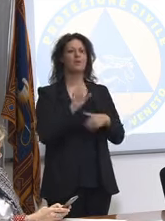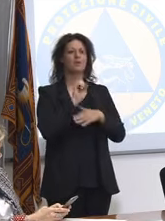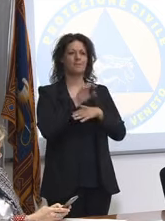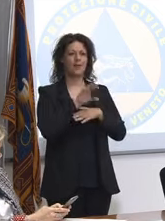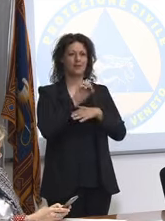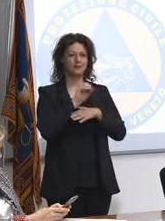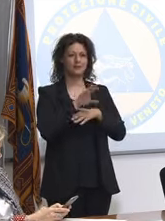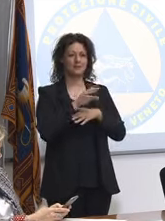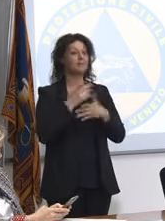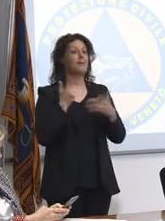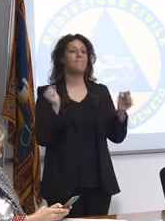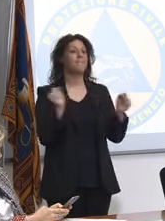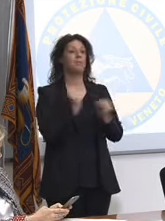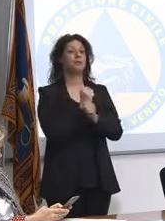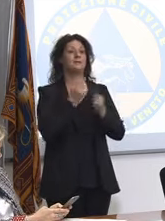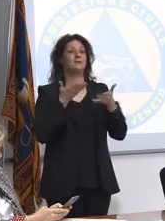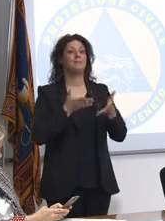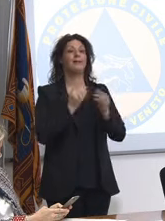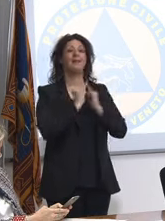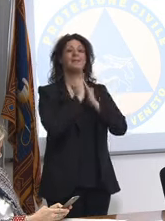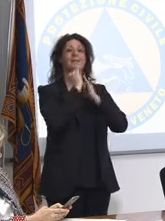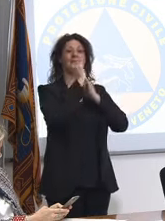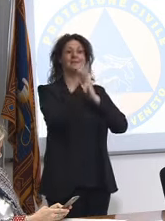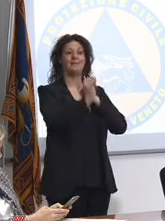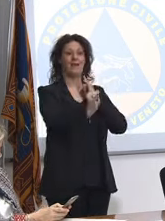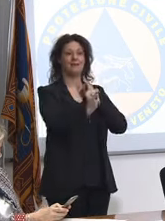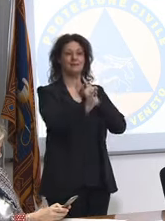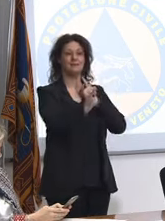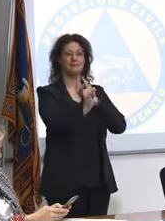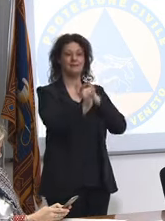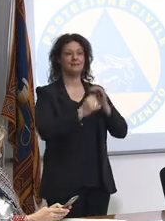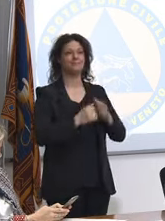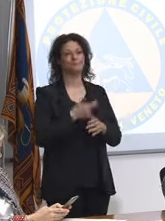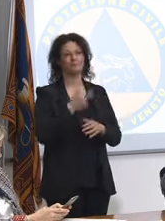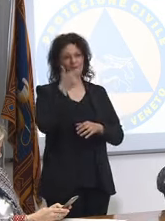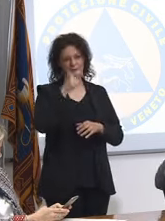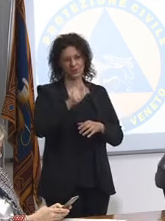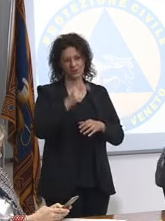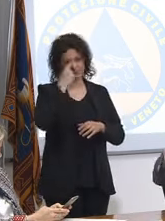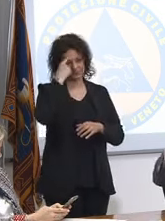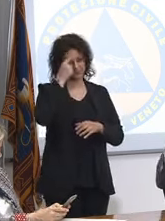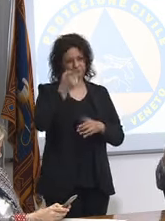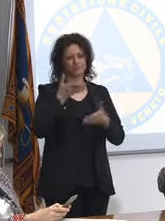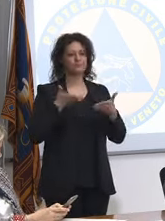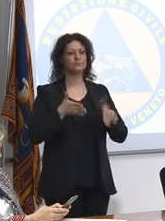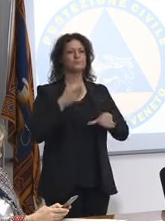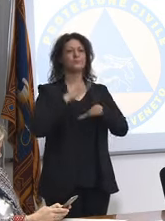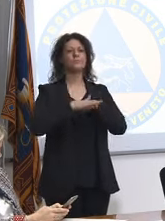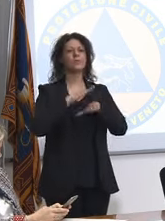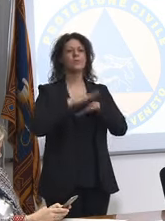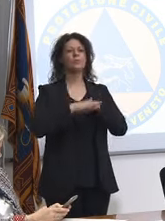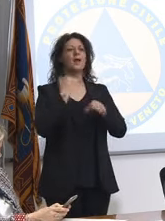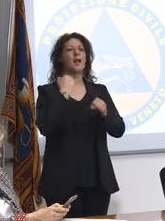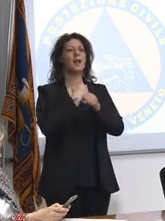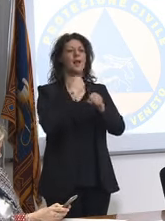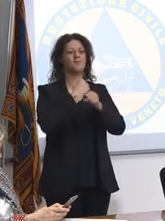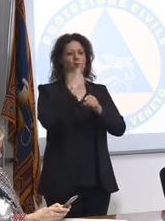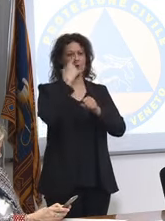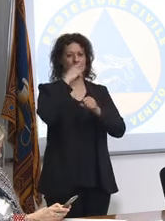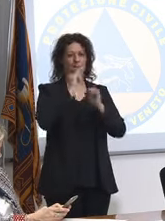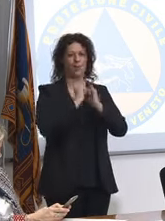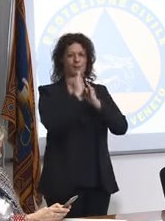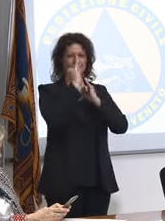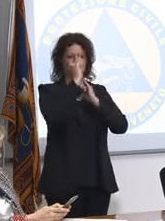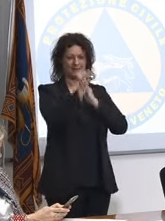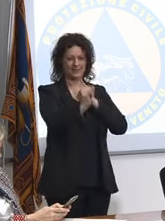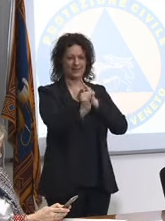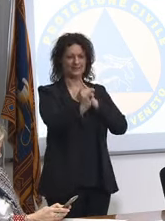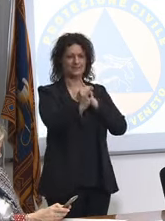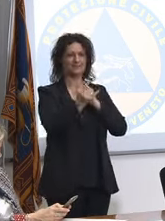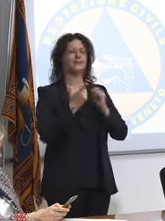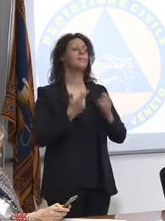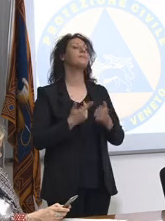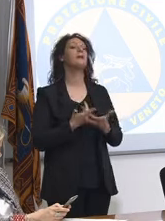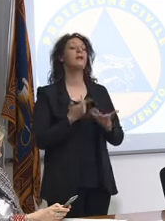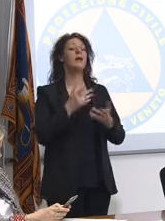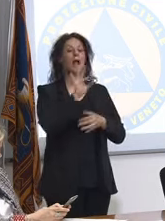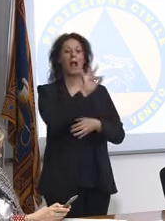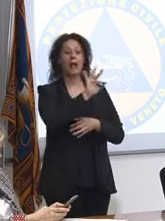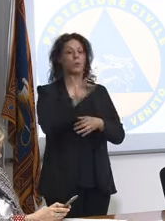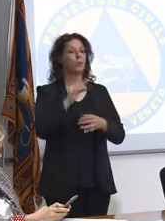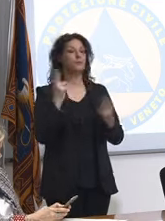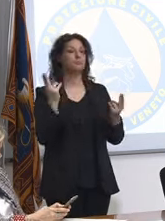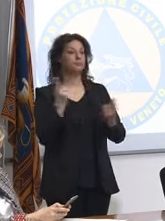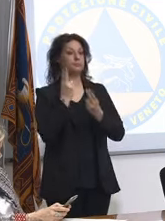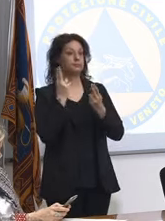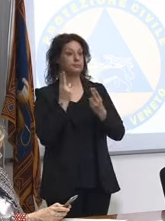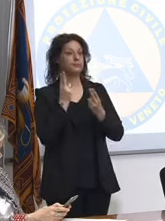a distanza, voi sapete che avevamo lo smart working e la formazione a distanza, tutte queste attività, quali